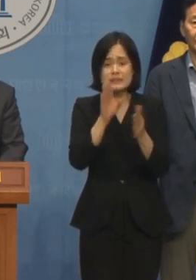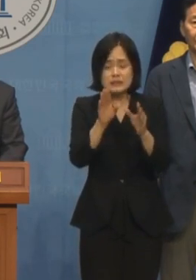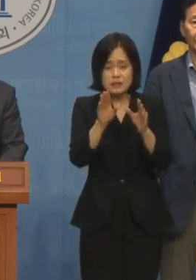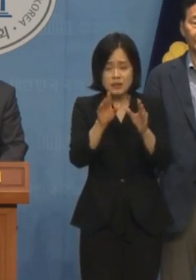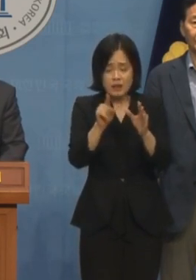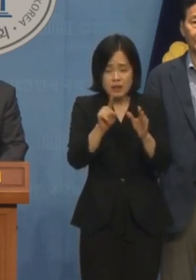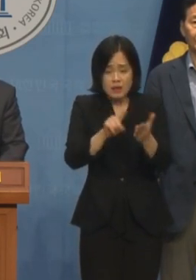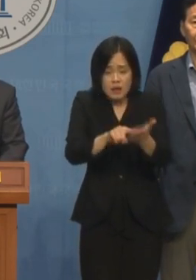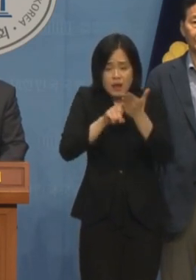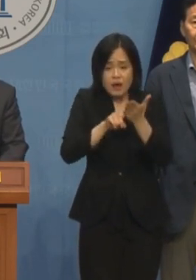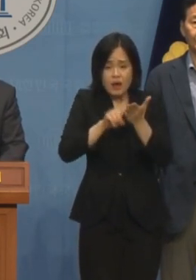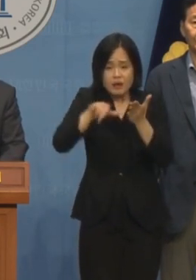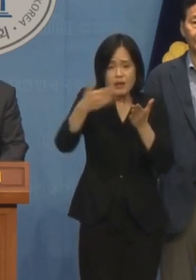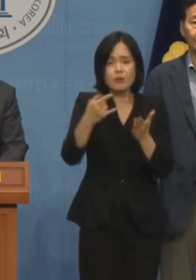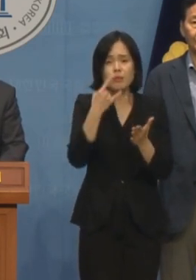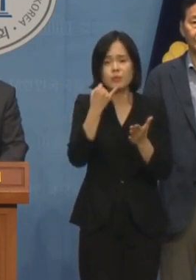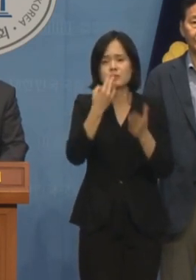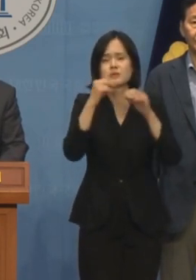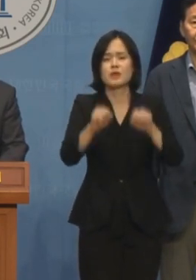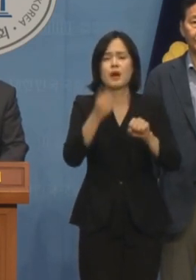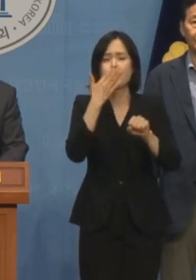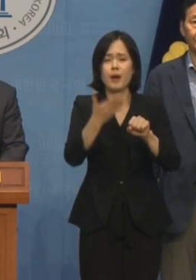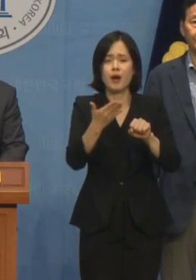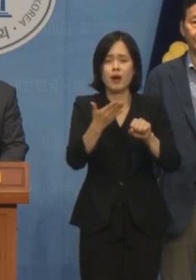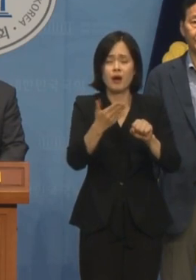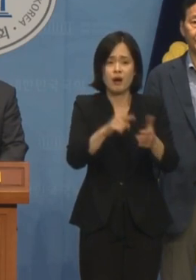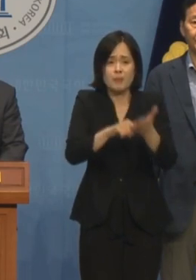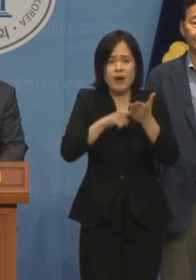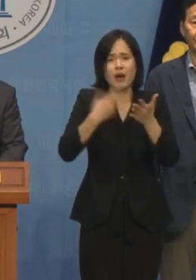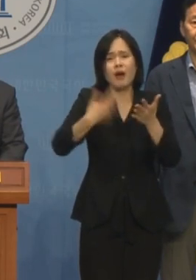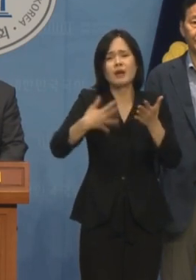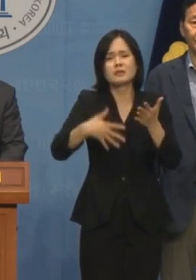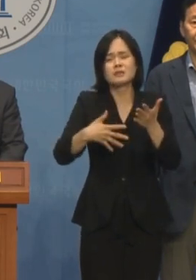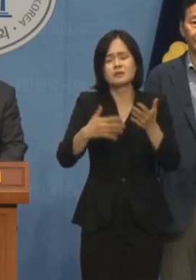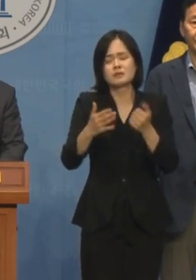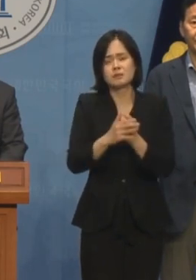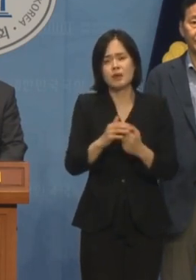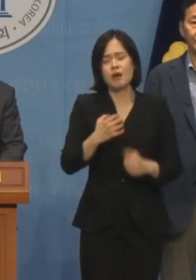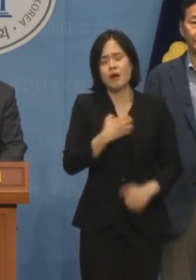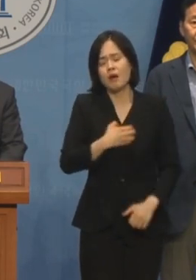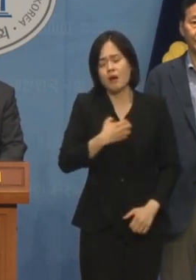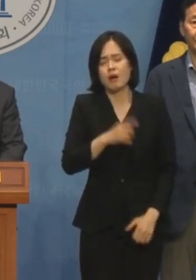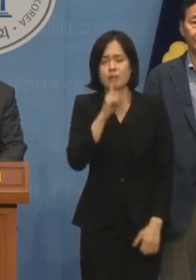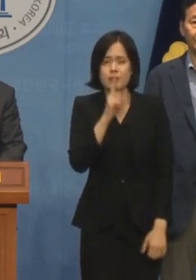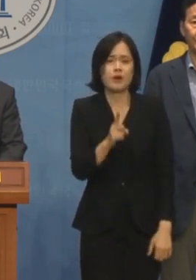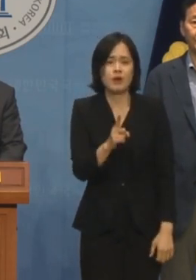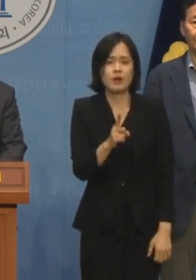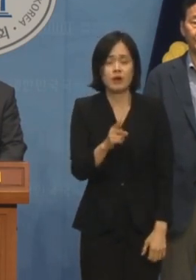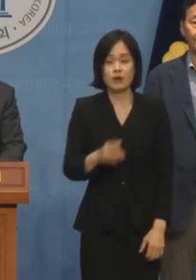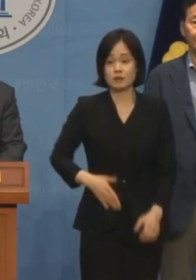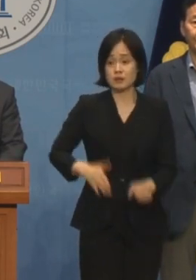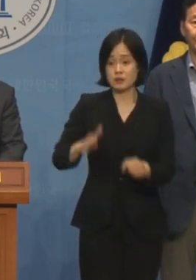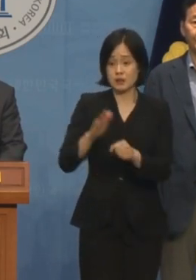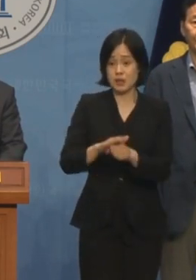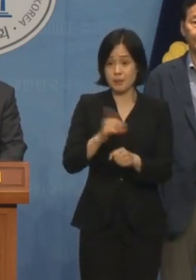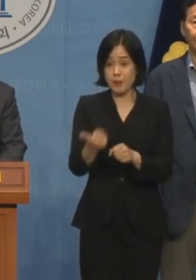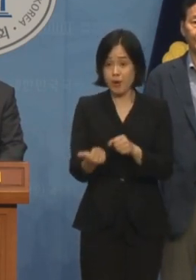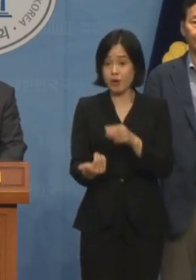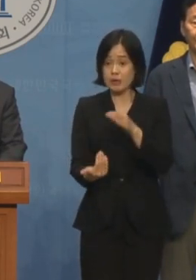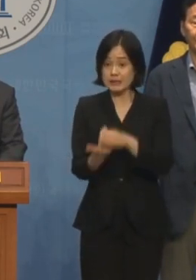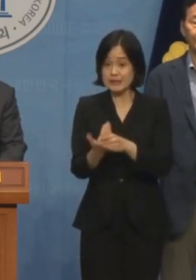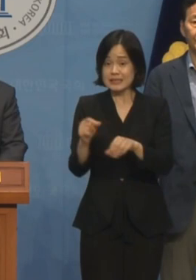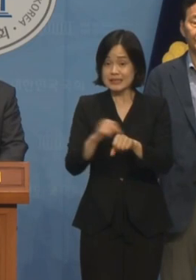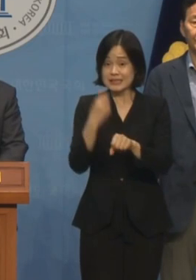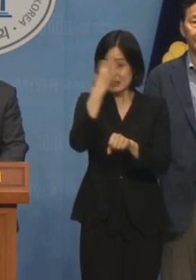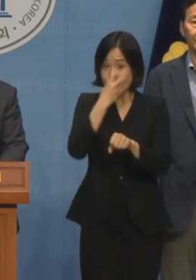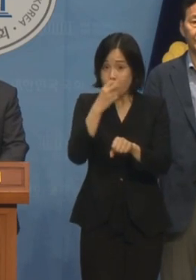하셨습니다. 그러나 이번 청문회를 통해 알 수 있듯이 민주당이 주장하는 최해병 특검은 최해병